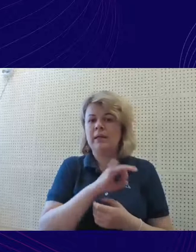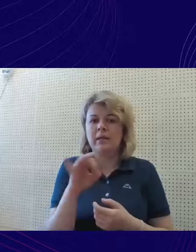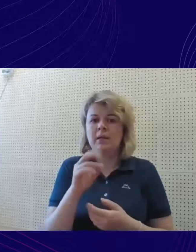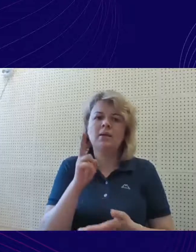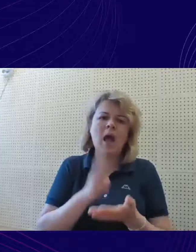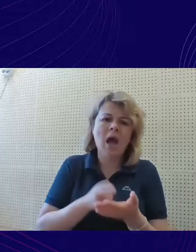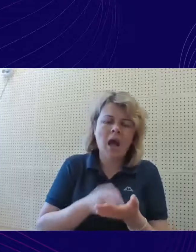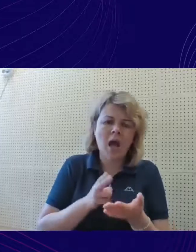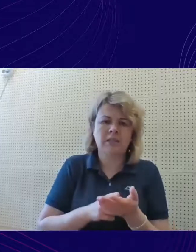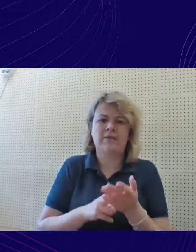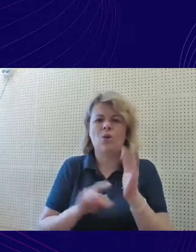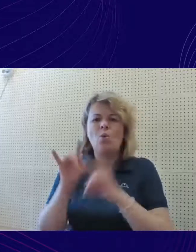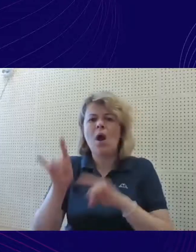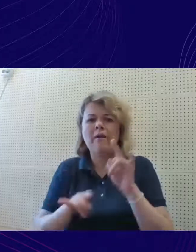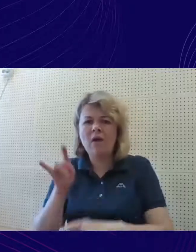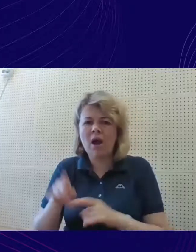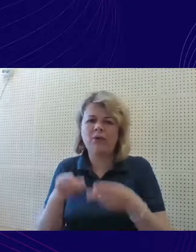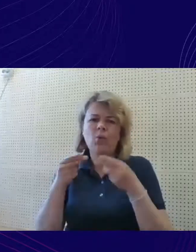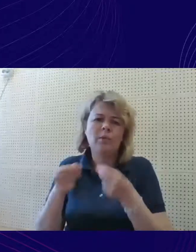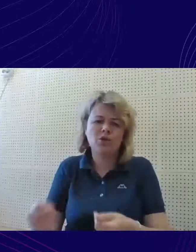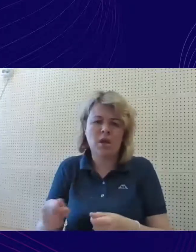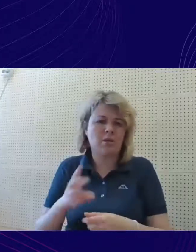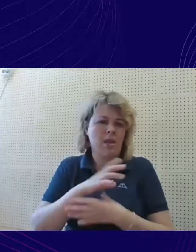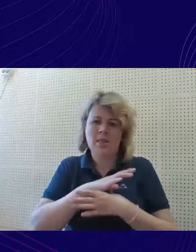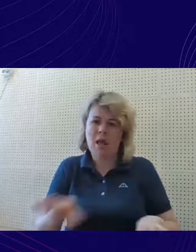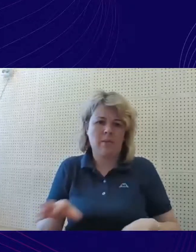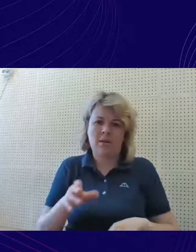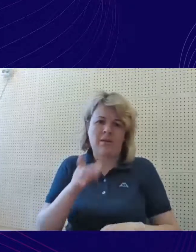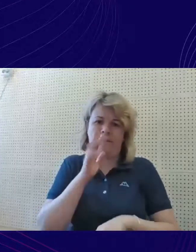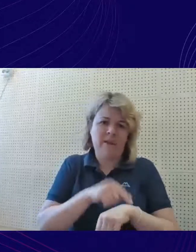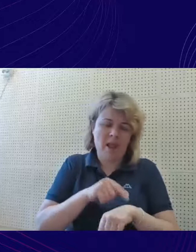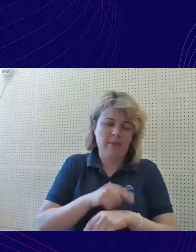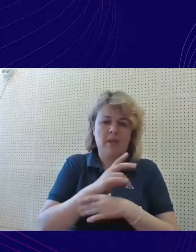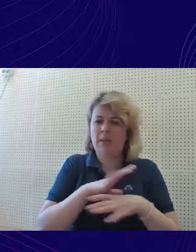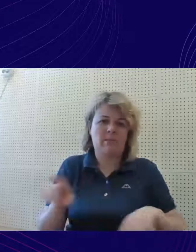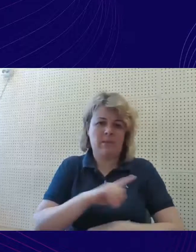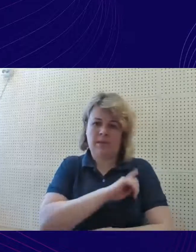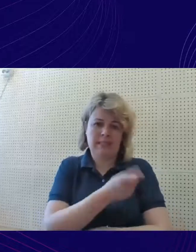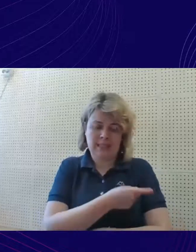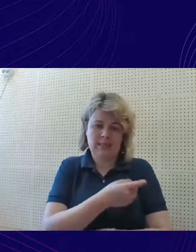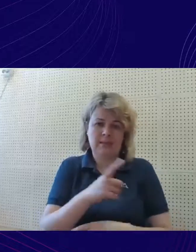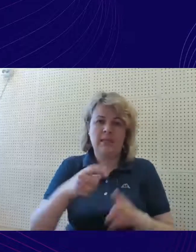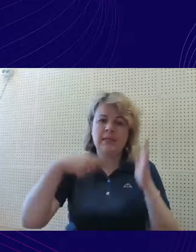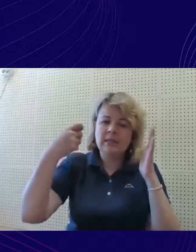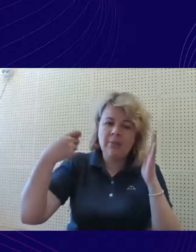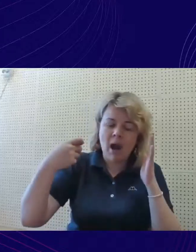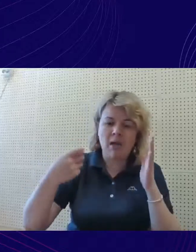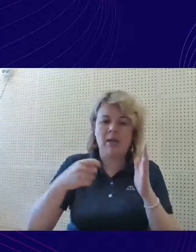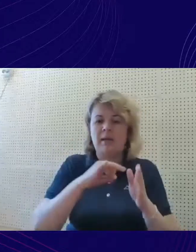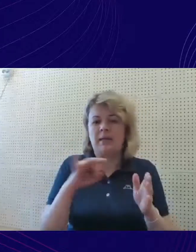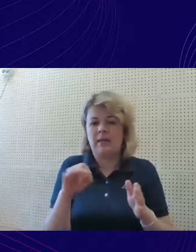доказывать, убеждать, уговаривать, ну, не было ни времени, ни сил. Снимали, и он как